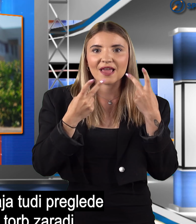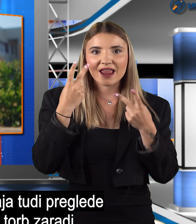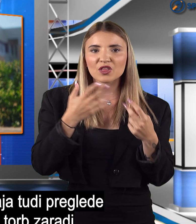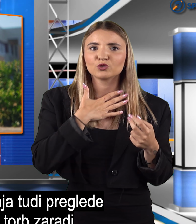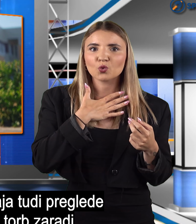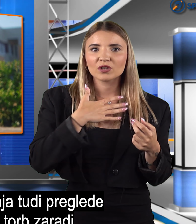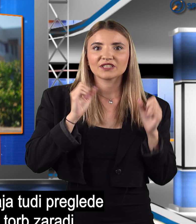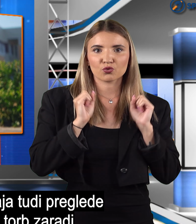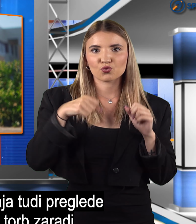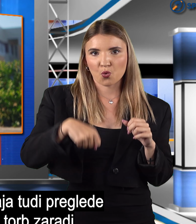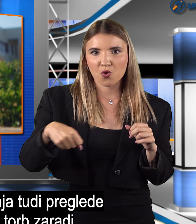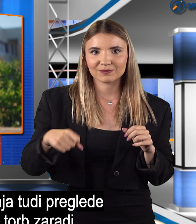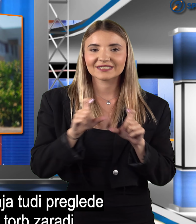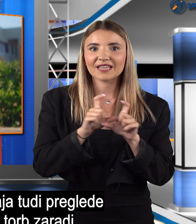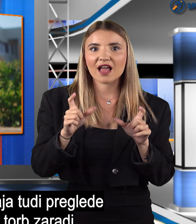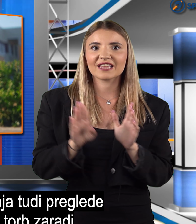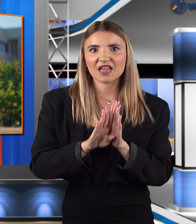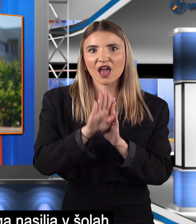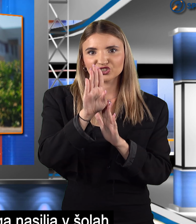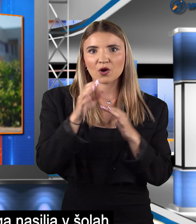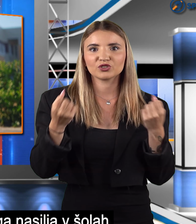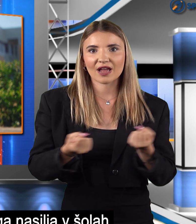preglede šolskih torb zaradi naraščajočega